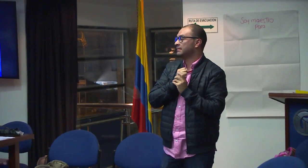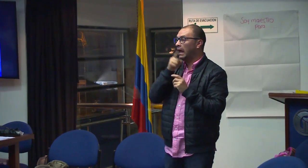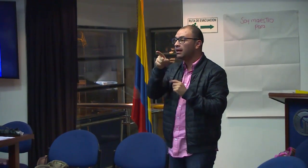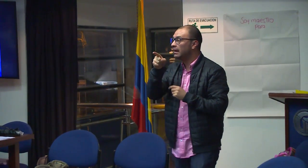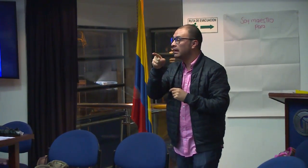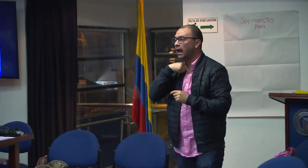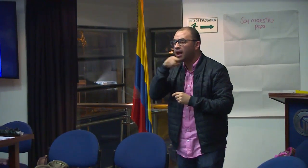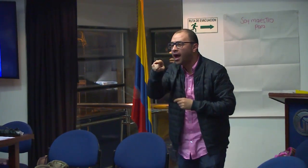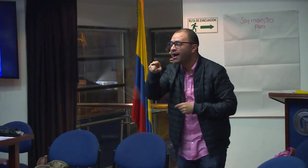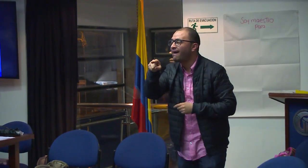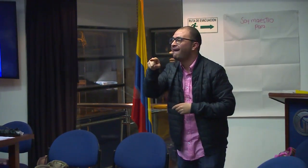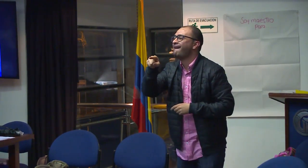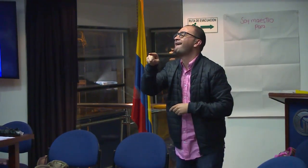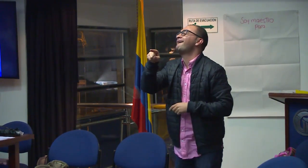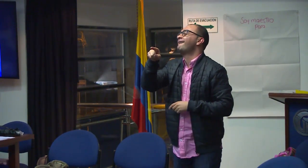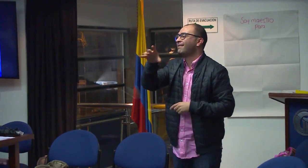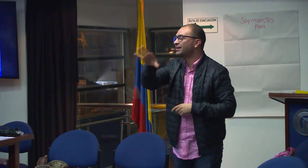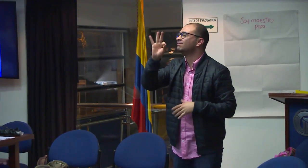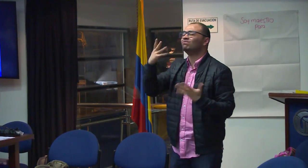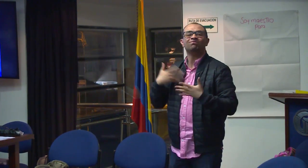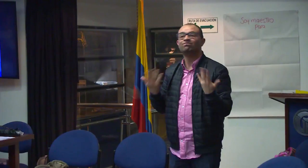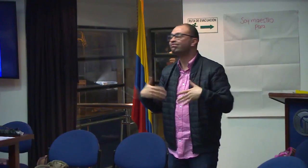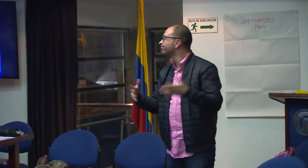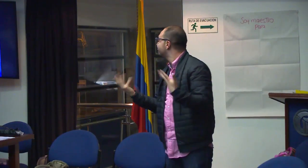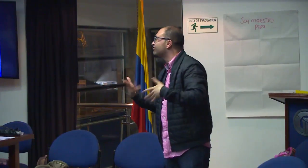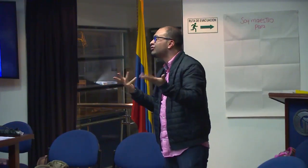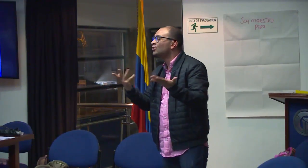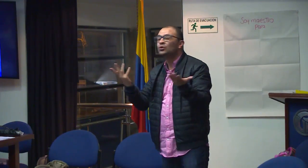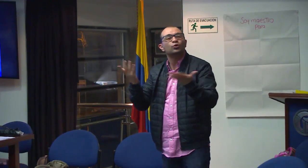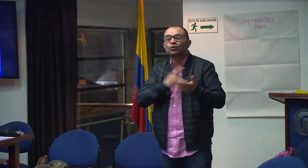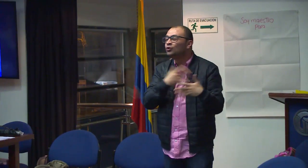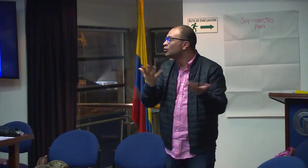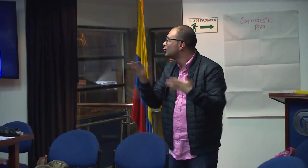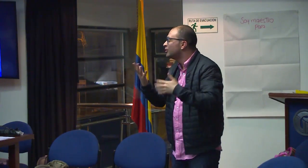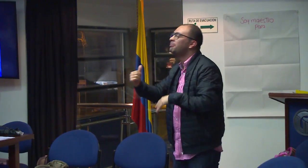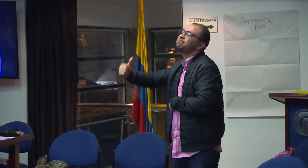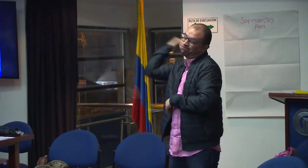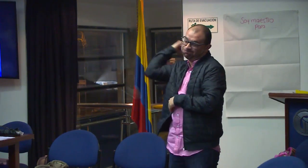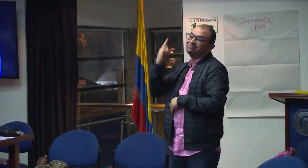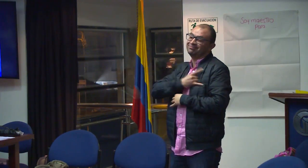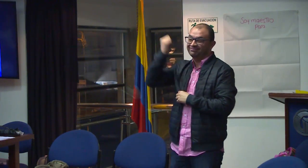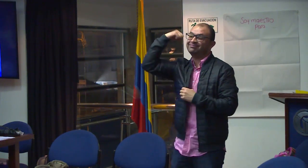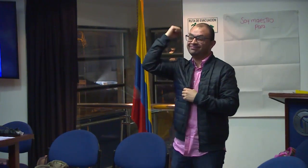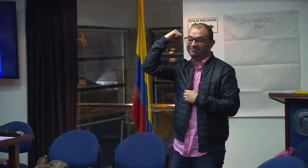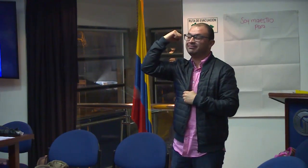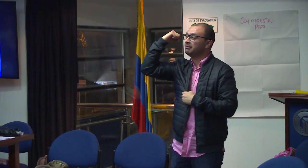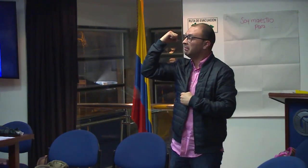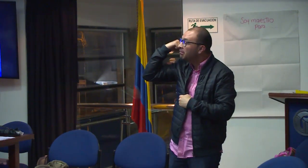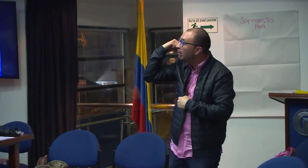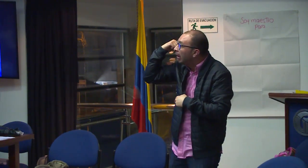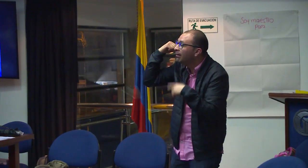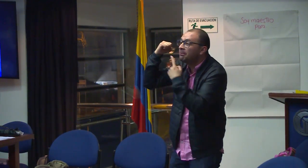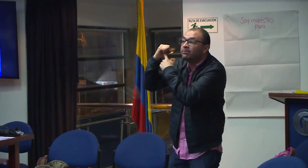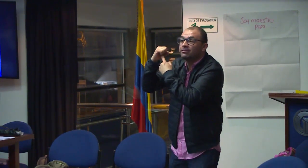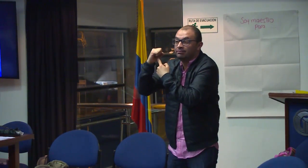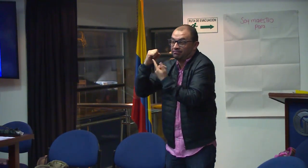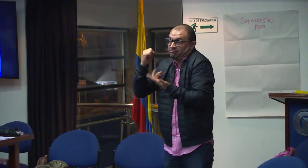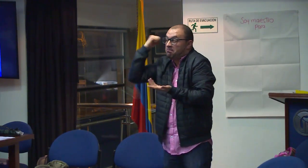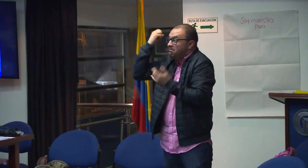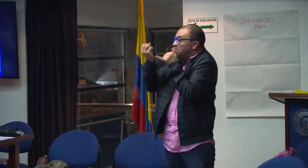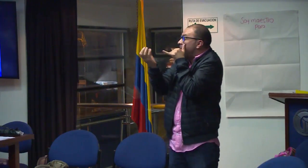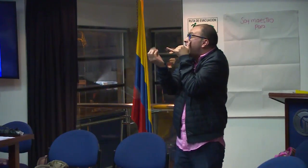maestro precisamente porque tuve una vivencia. Y yo en ese momento cuando me egresé de bachillerato, entonces decidí